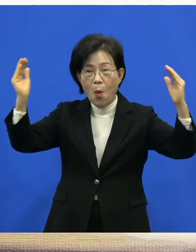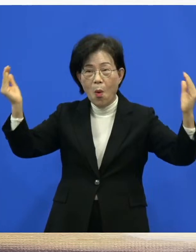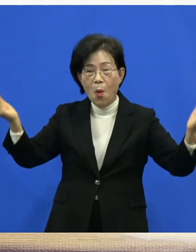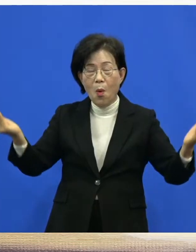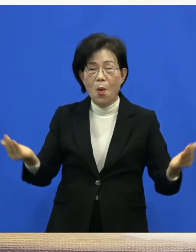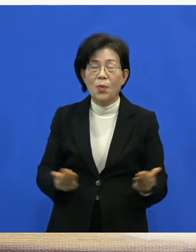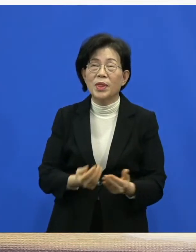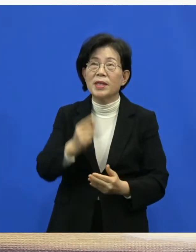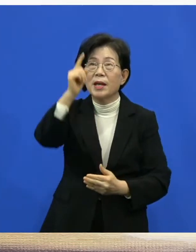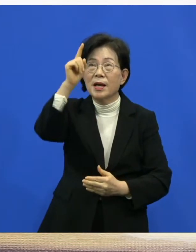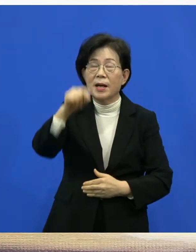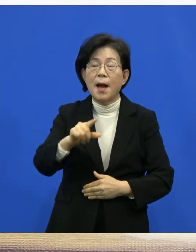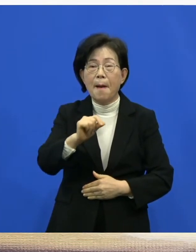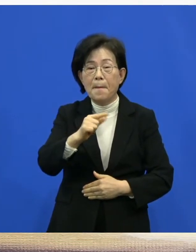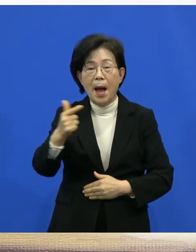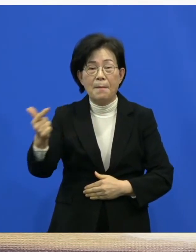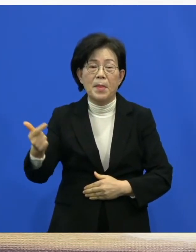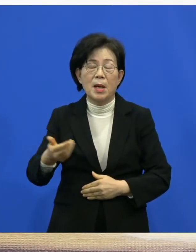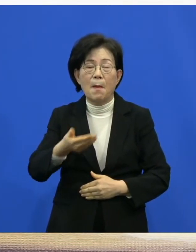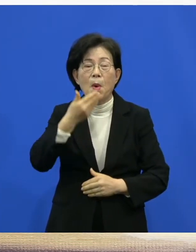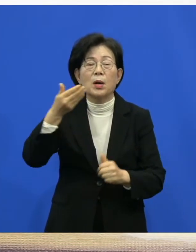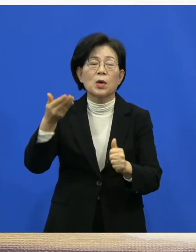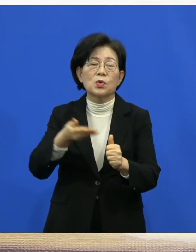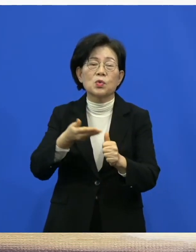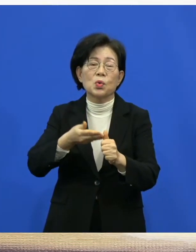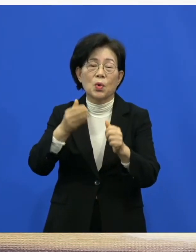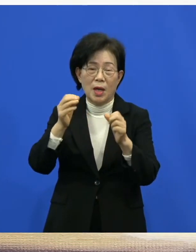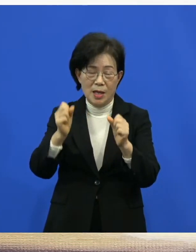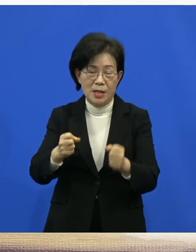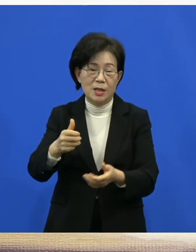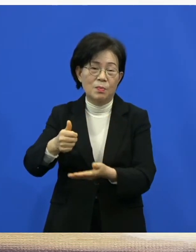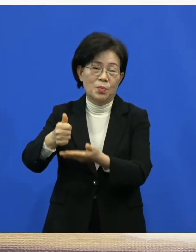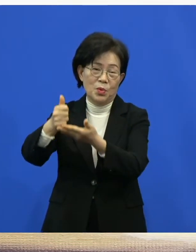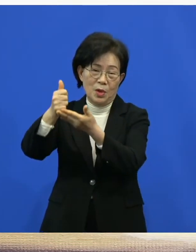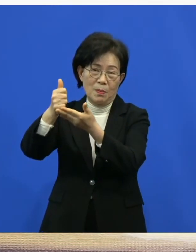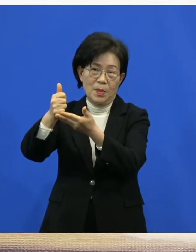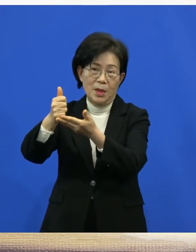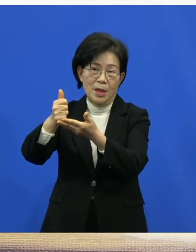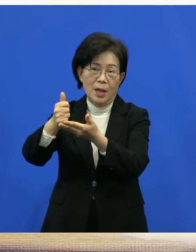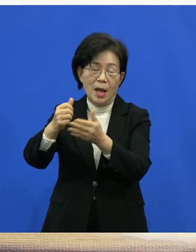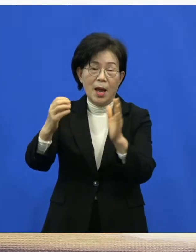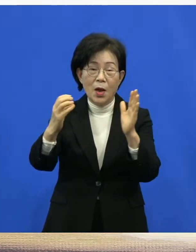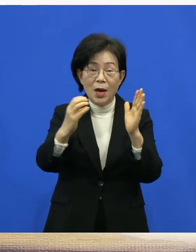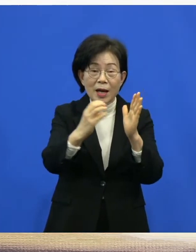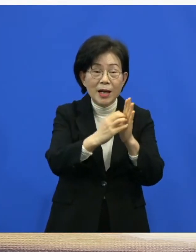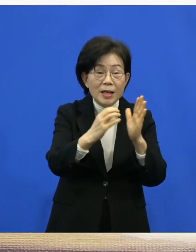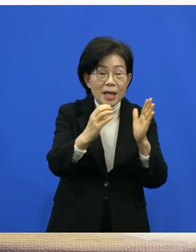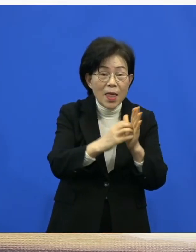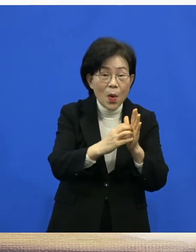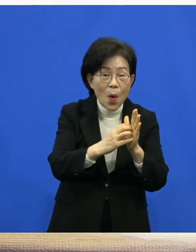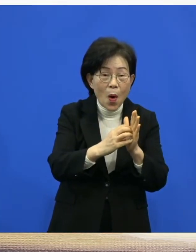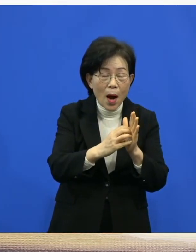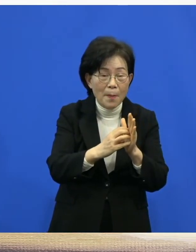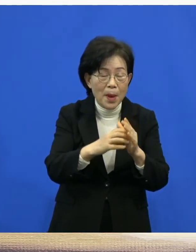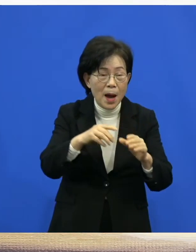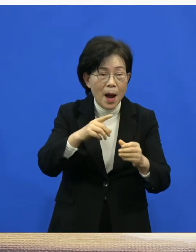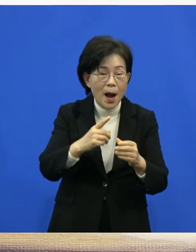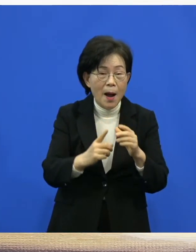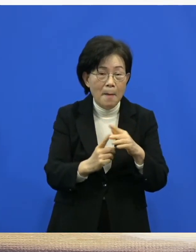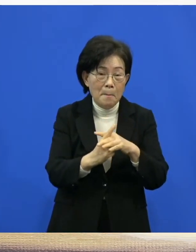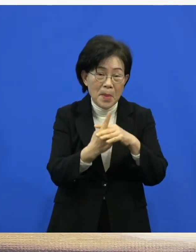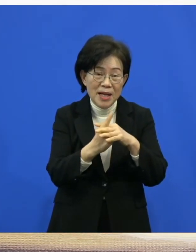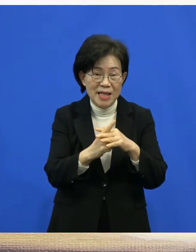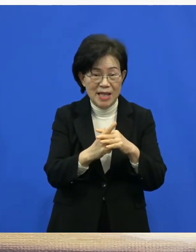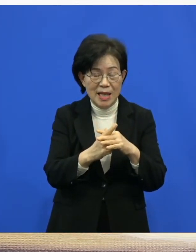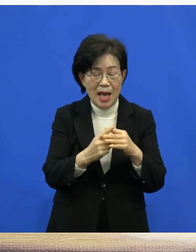만민, 천한 만민을 지금도 먹이고 계세요. 야, 요즘도 거제도에 보니까 멸치가 막 그냥